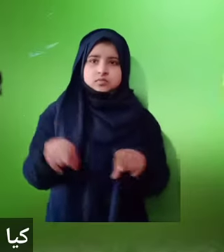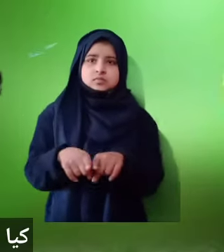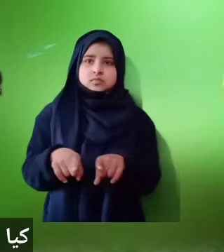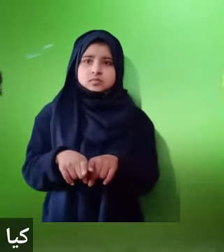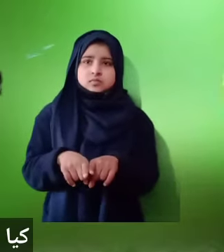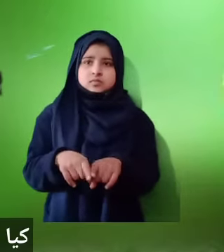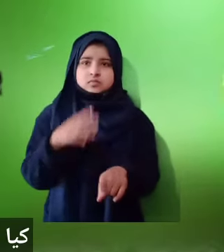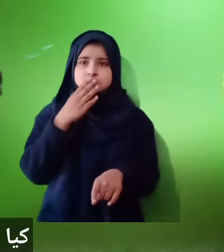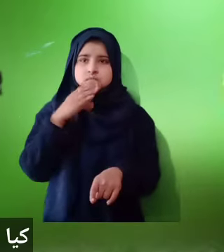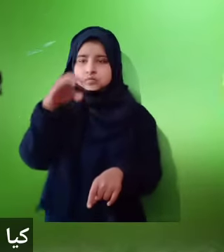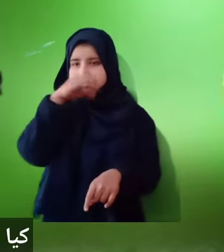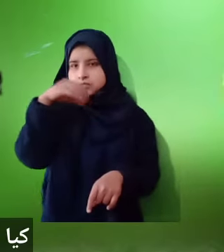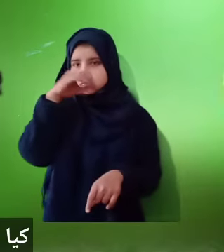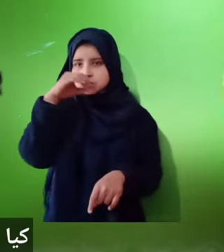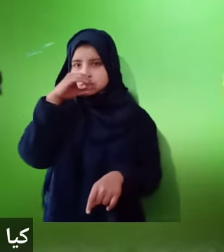हमशक्ल हो?